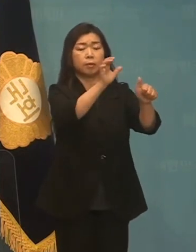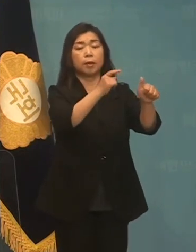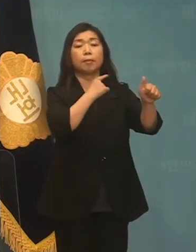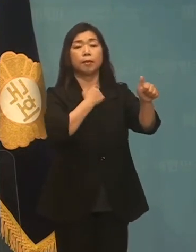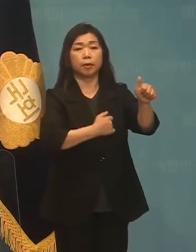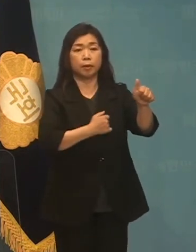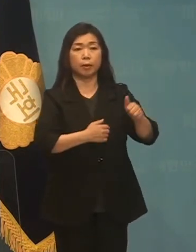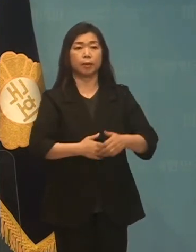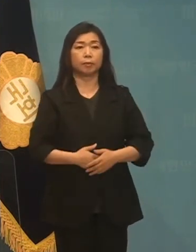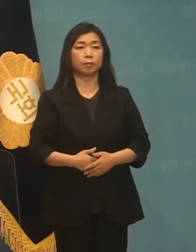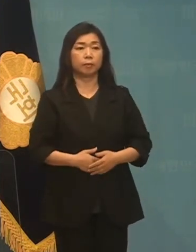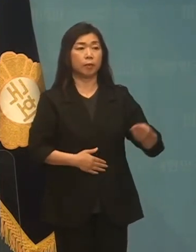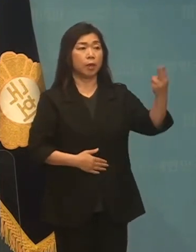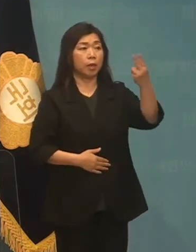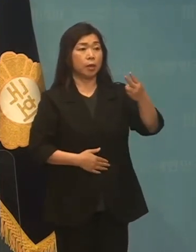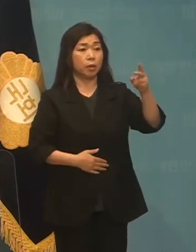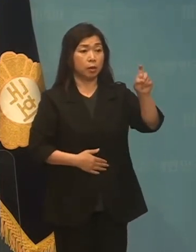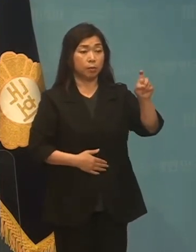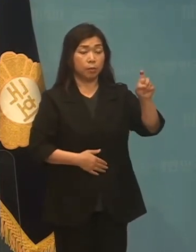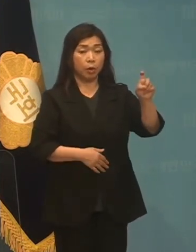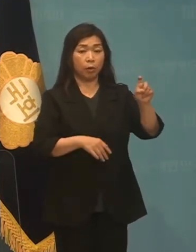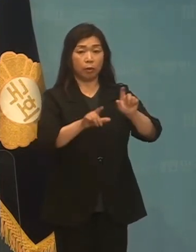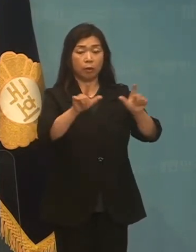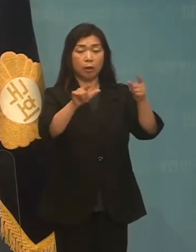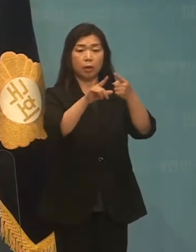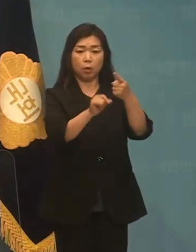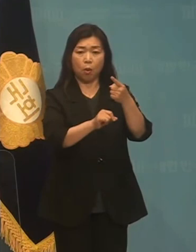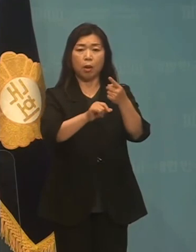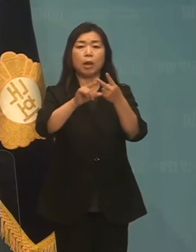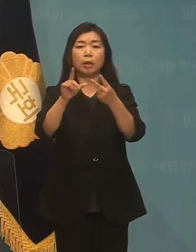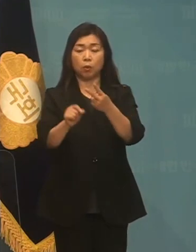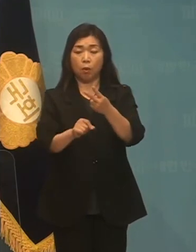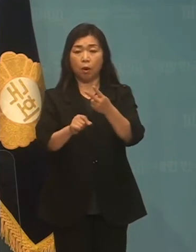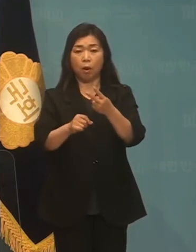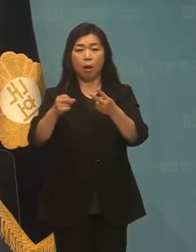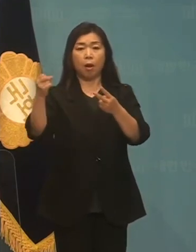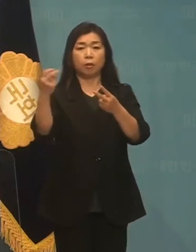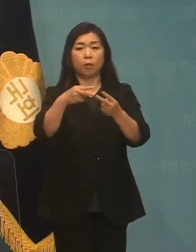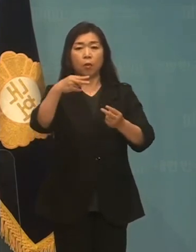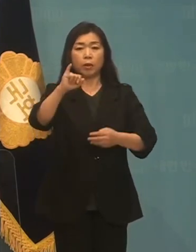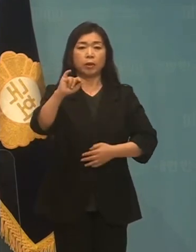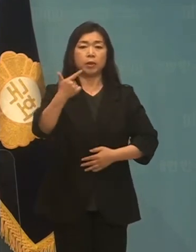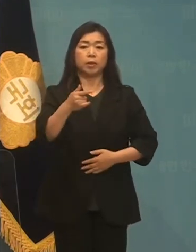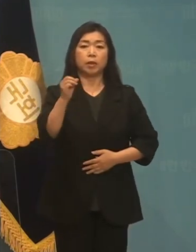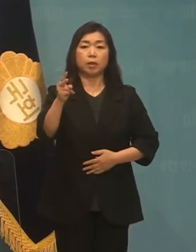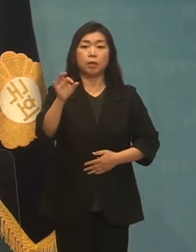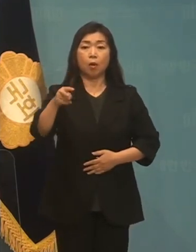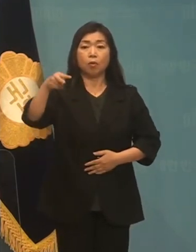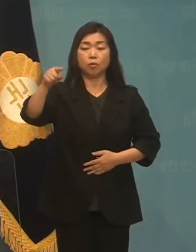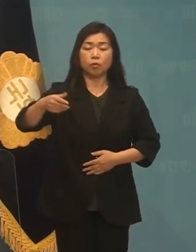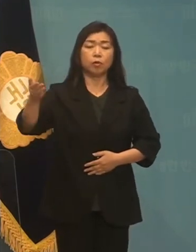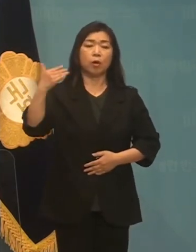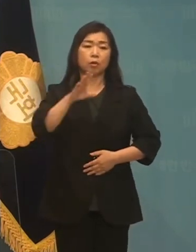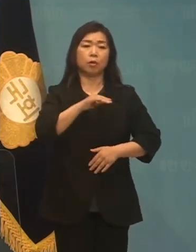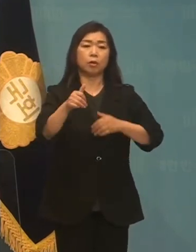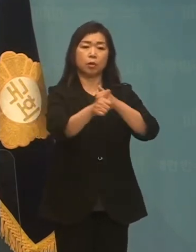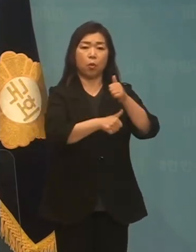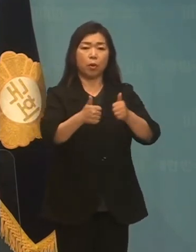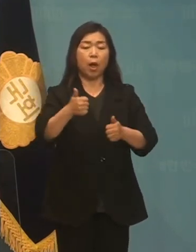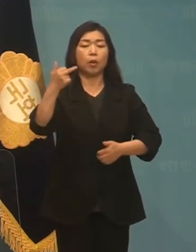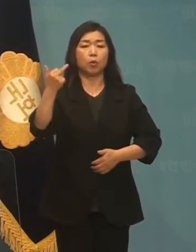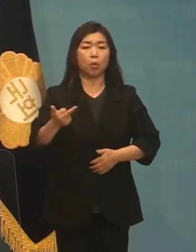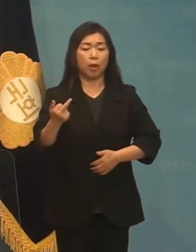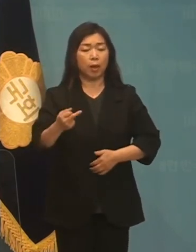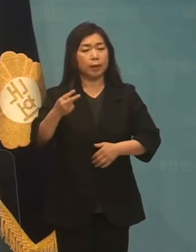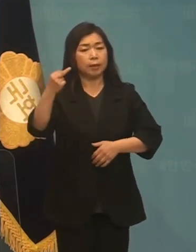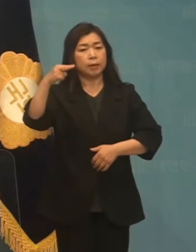것입니다. 2010년 1월과 2월 신영수 전 의원의 동생